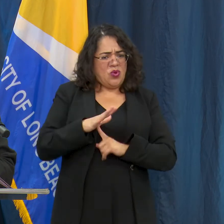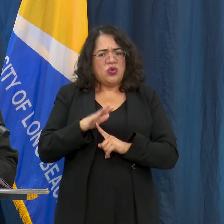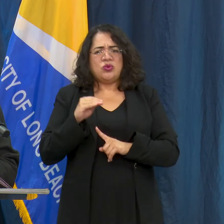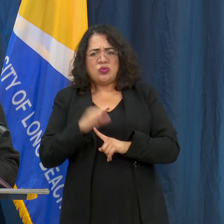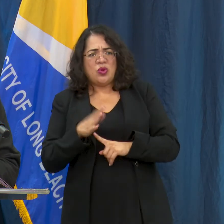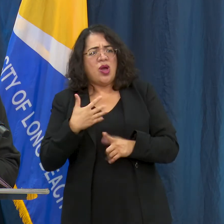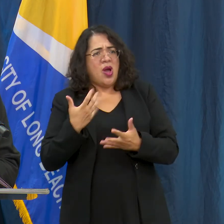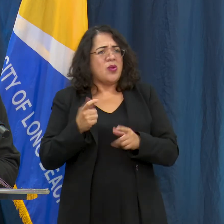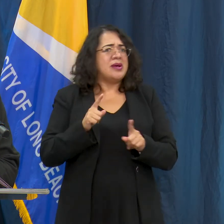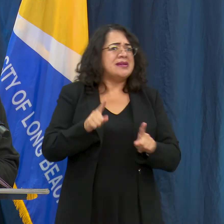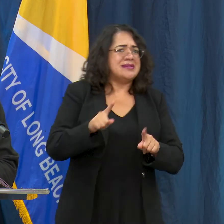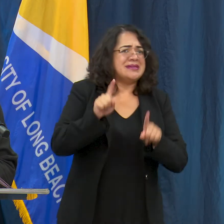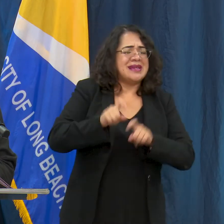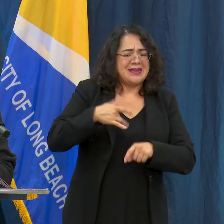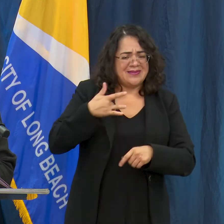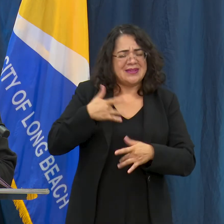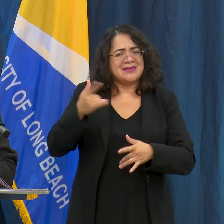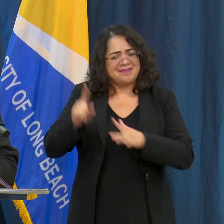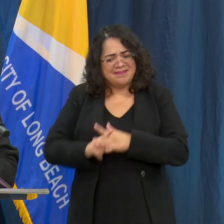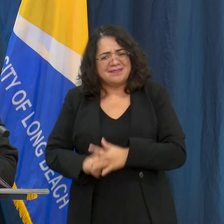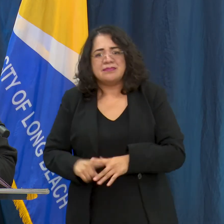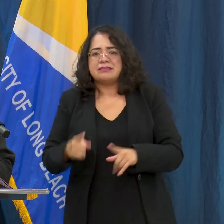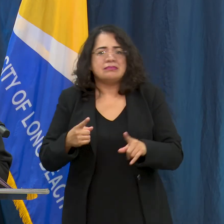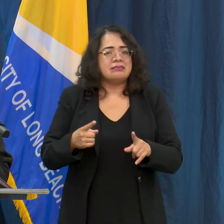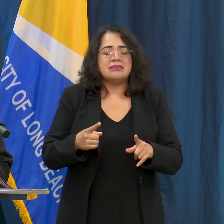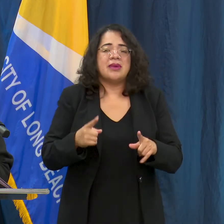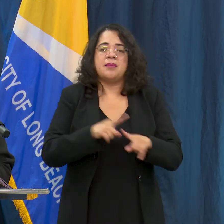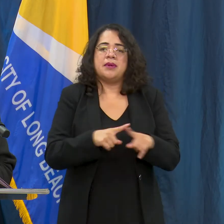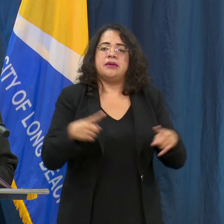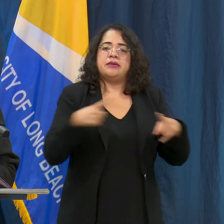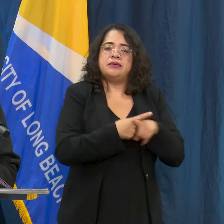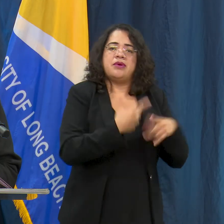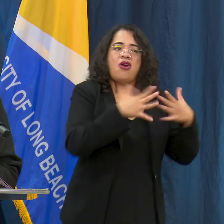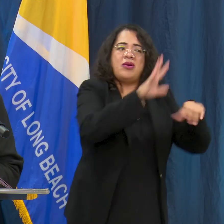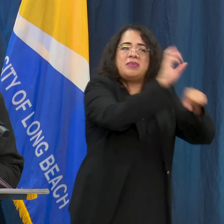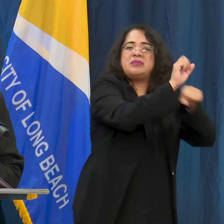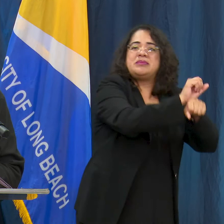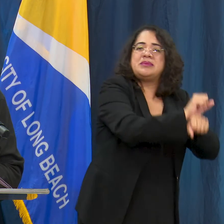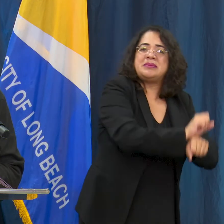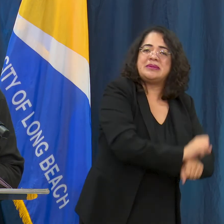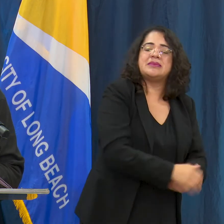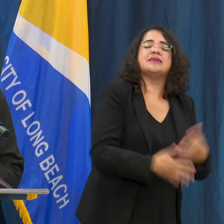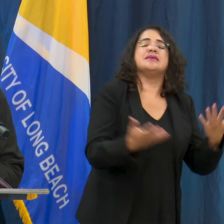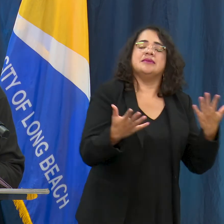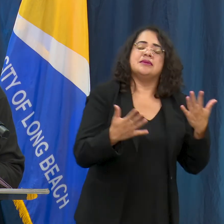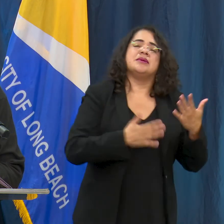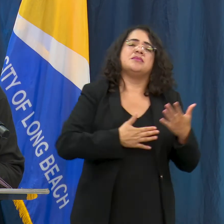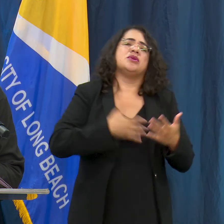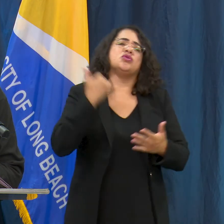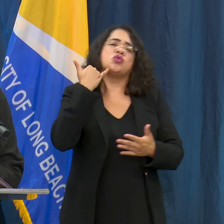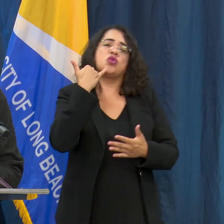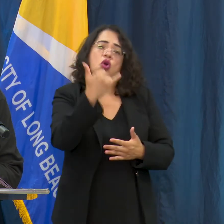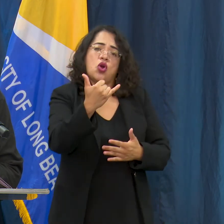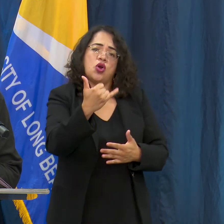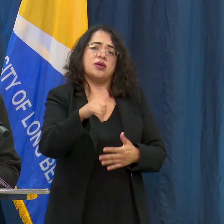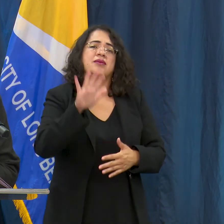cita. Si no puede asistir, como le dijimos, puede llamar a la línea de información de salud pública, que es